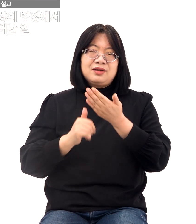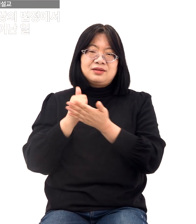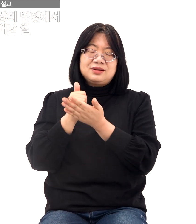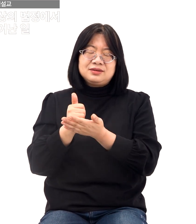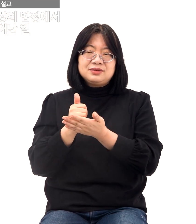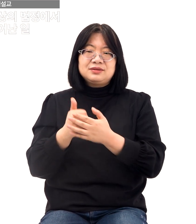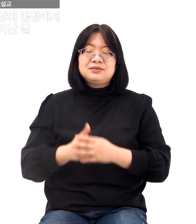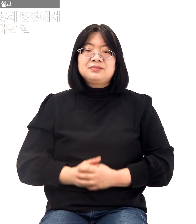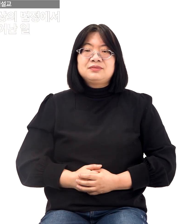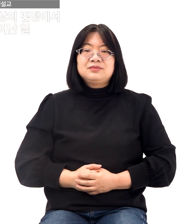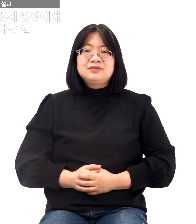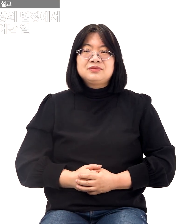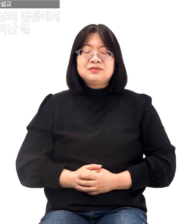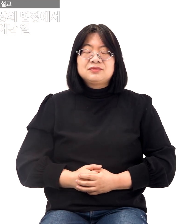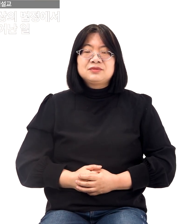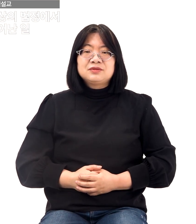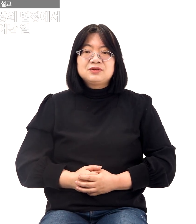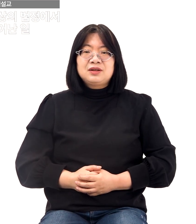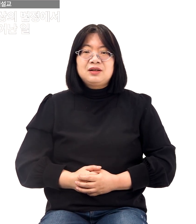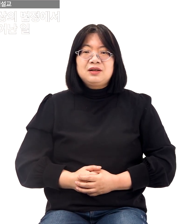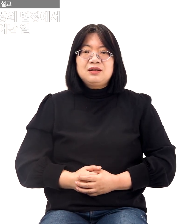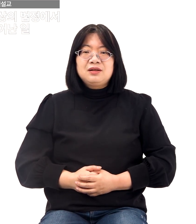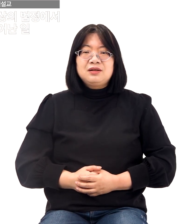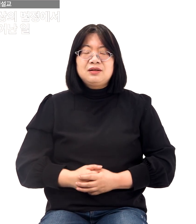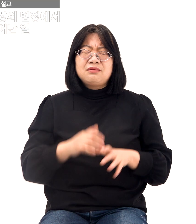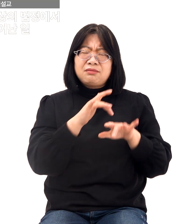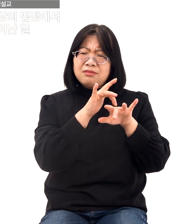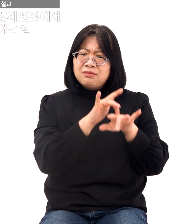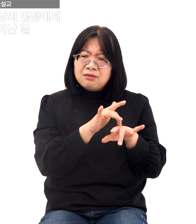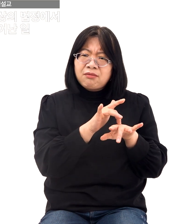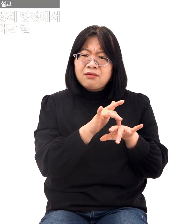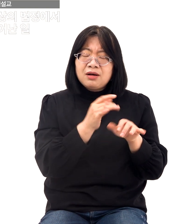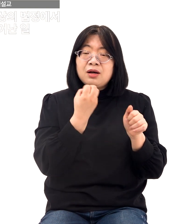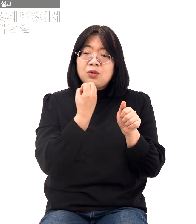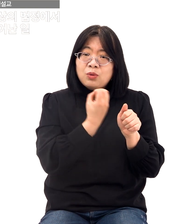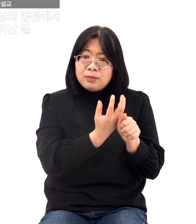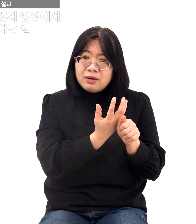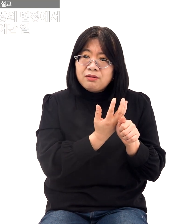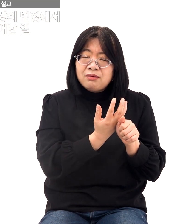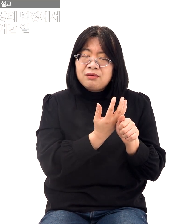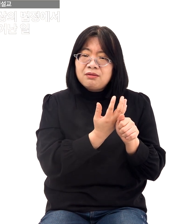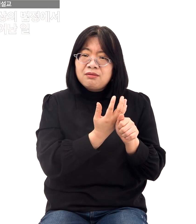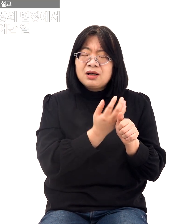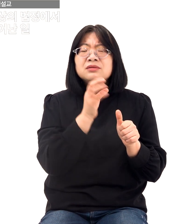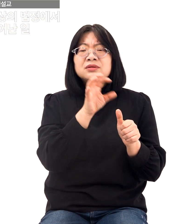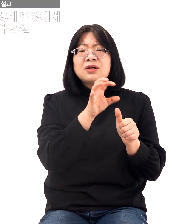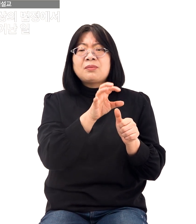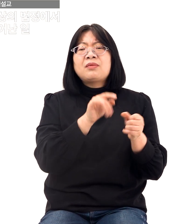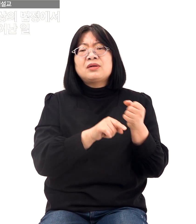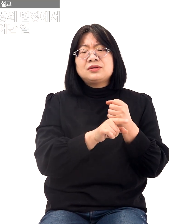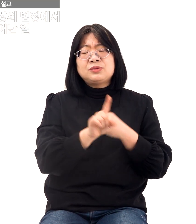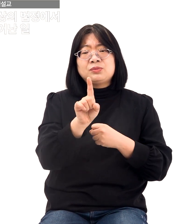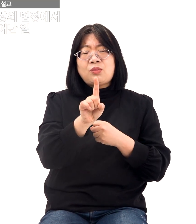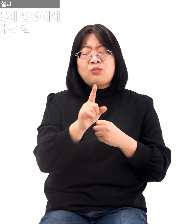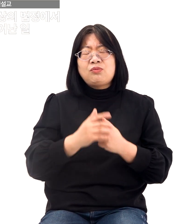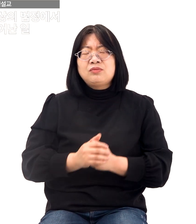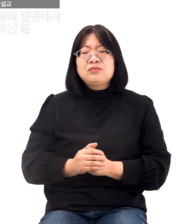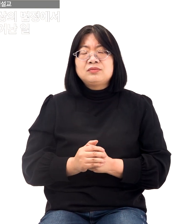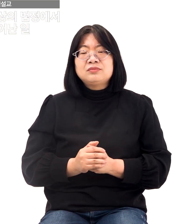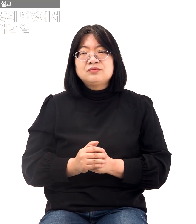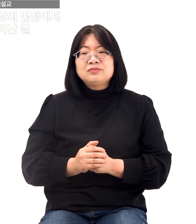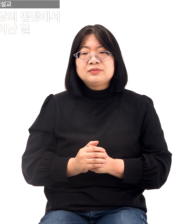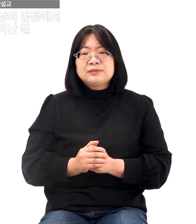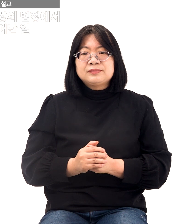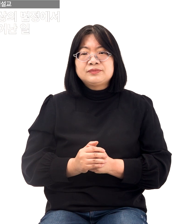하나님은 왜 사탄의 고발을 책망했는가, 그 이유를 아셔야